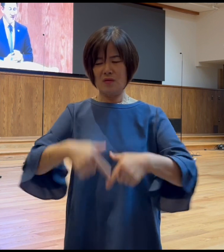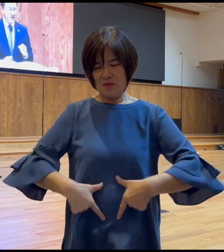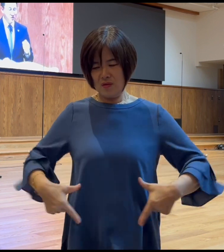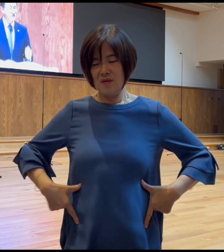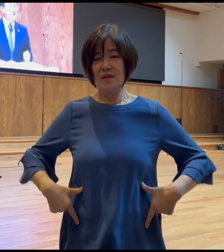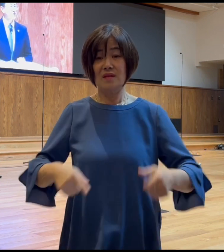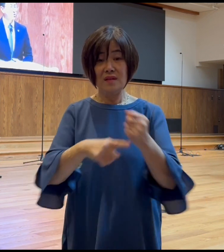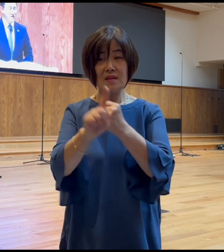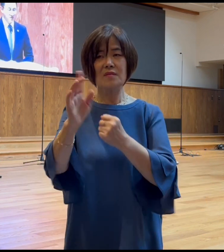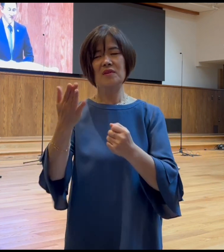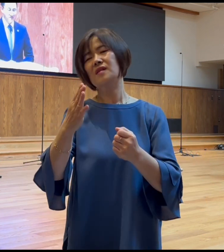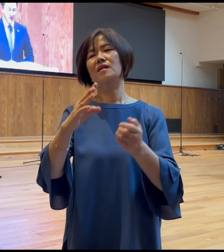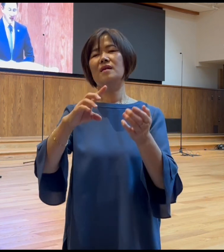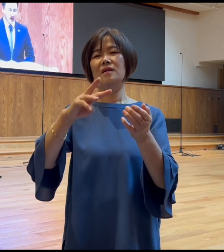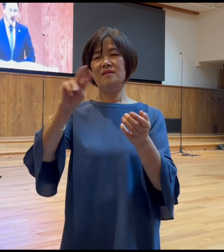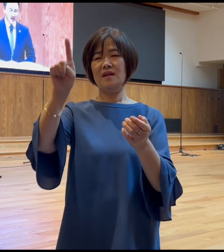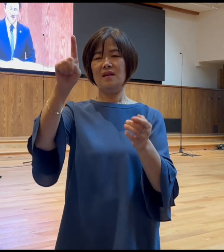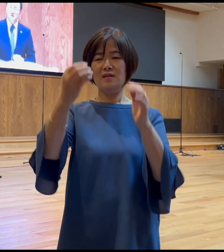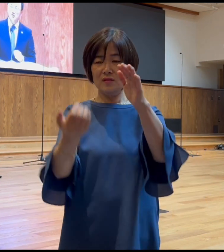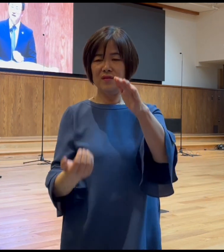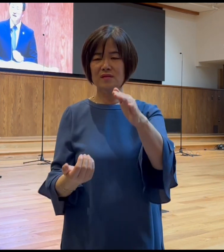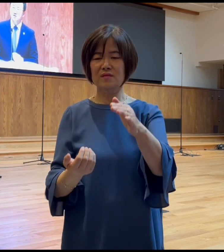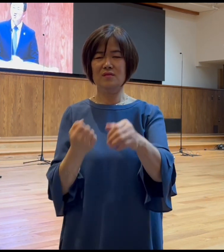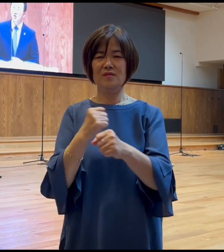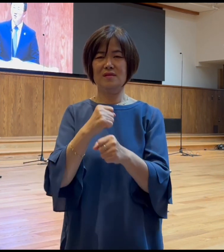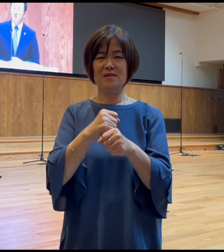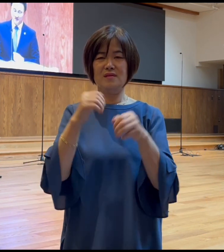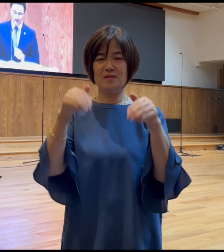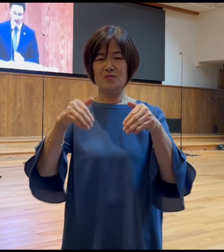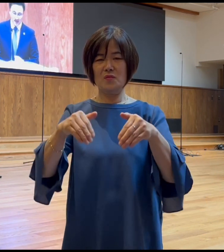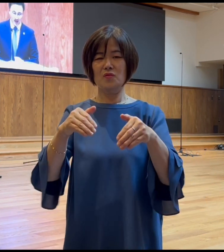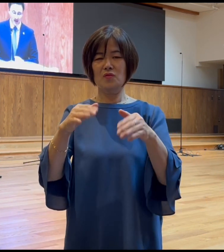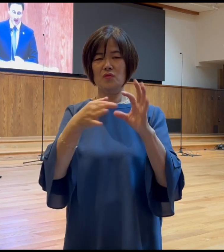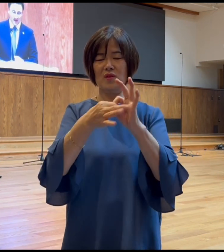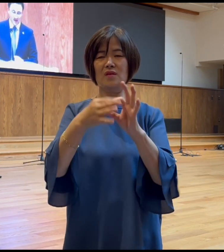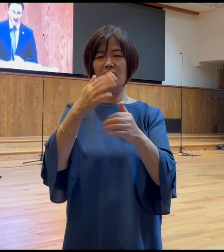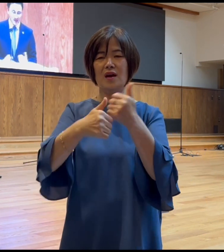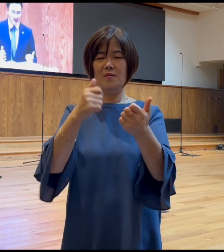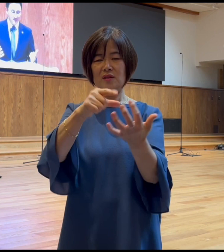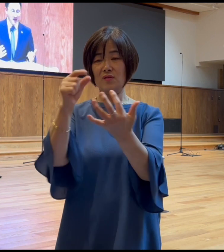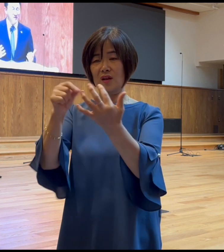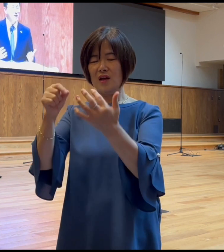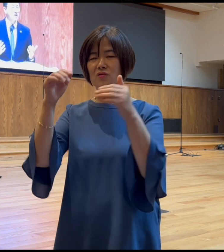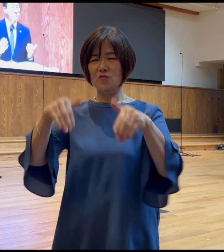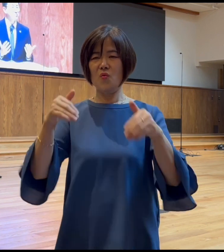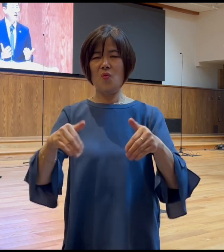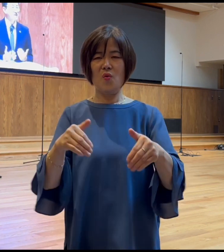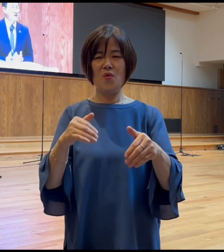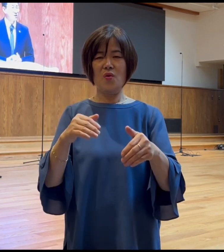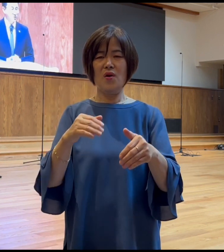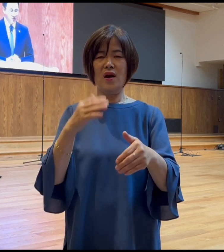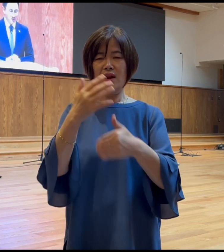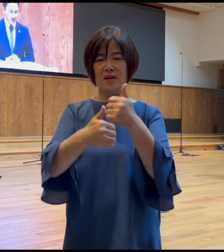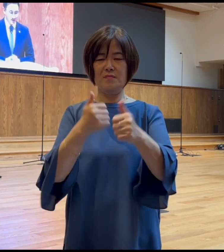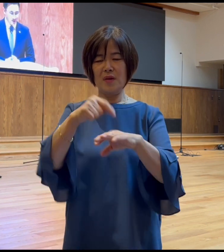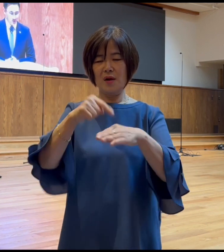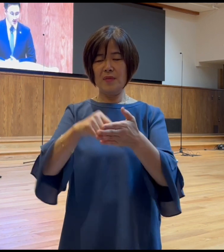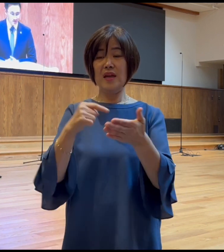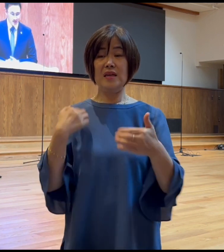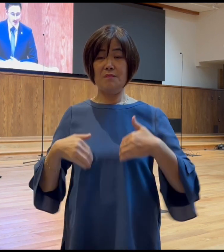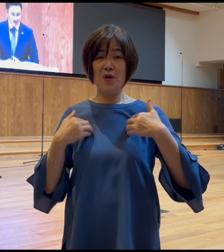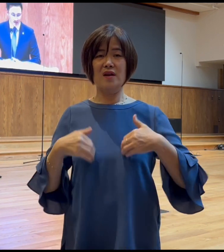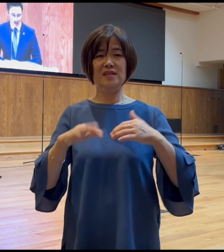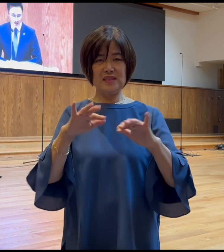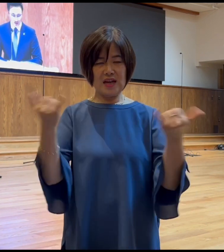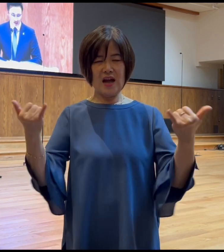하나님은 이사야 선지자를 통해서 하나님이 선택하신 종 메시아, 자신의 마음에 기뻐하는 자라고 말씀해